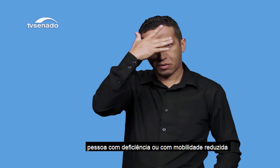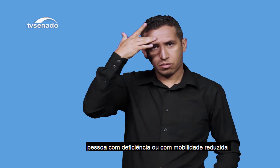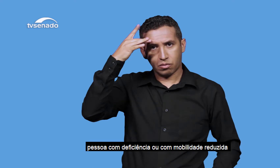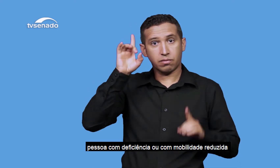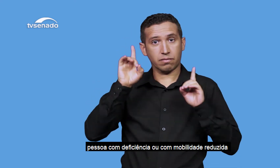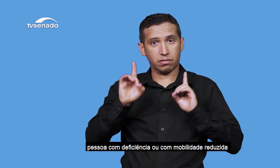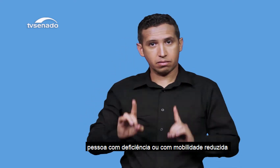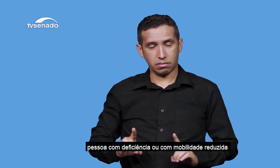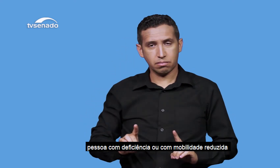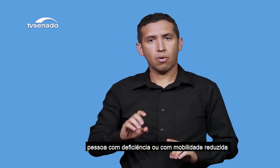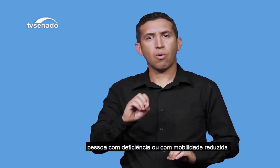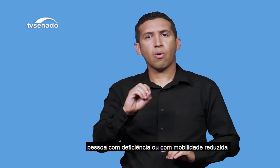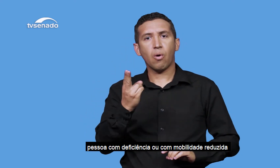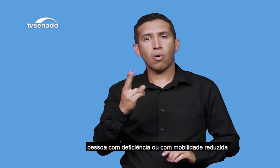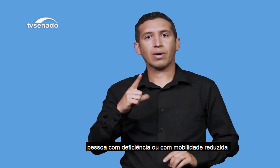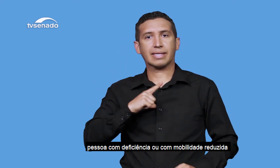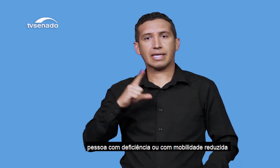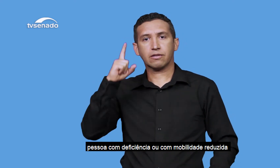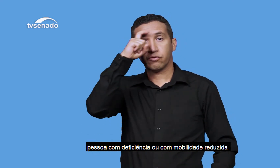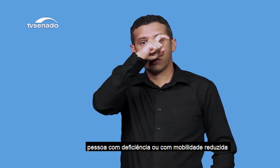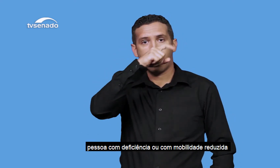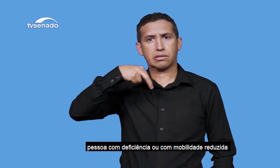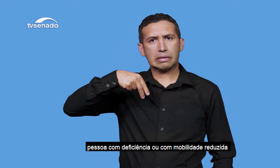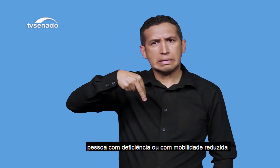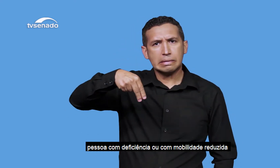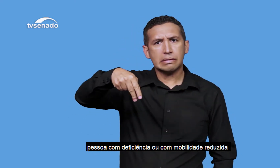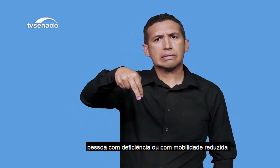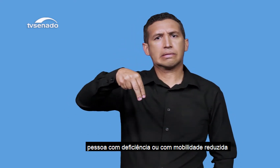deficiência ou com mobilidade reduzida